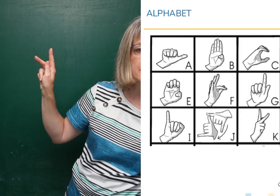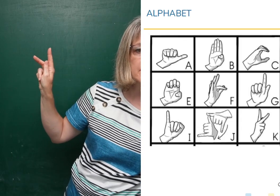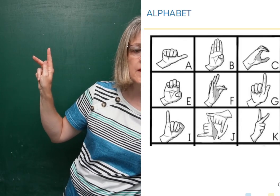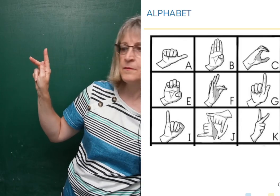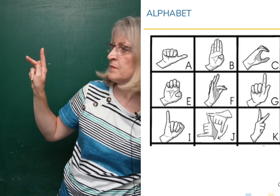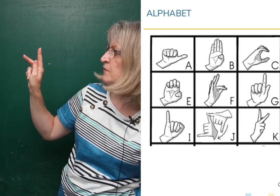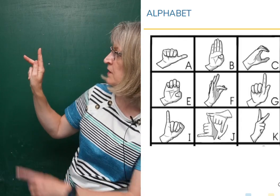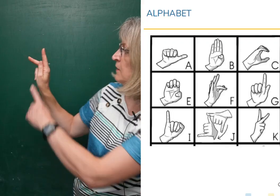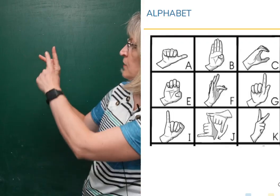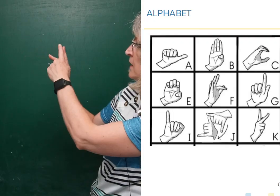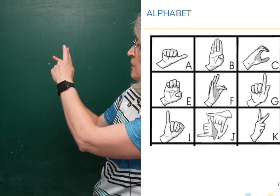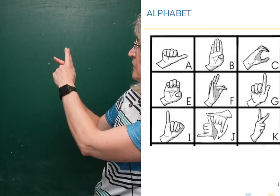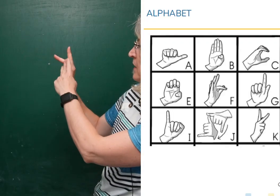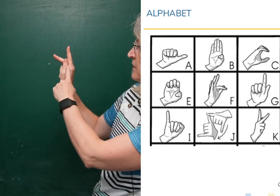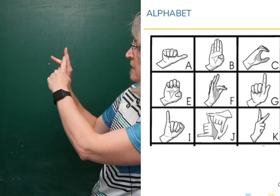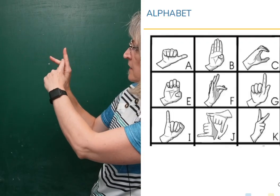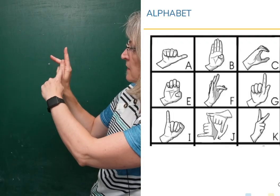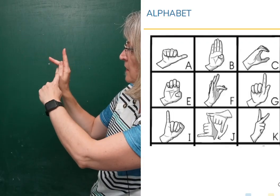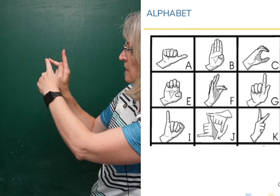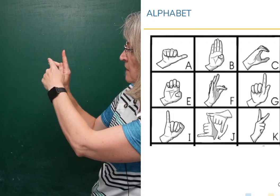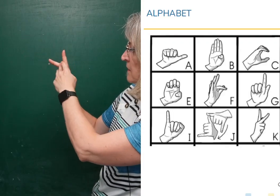K. Vous voyez le K là comme ça, tac, tac, tac.